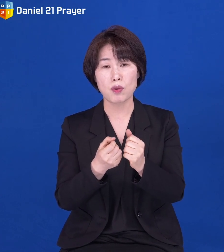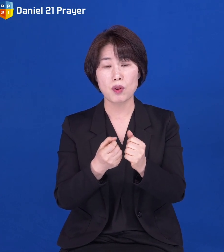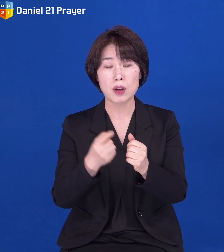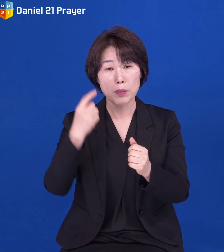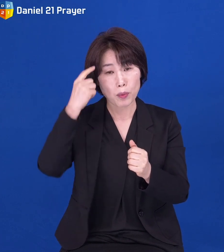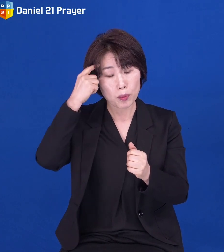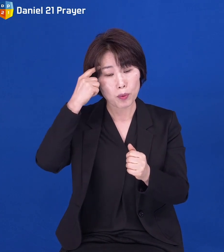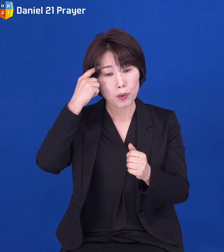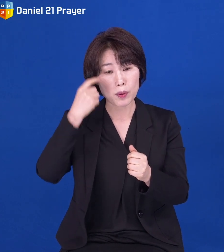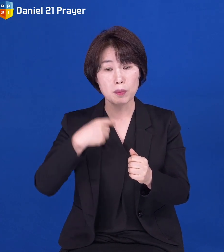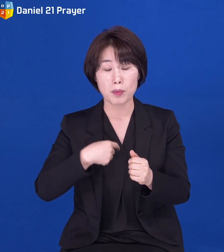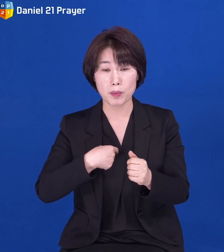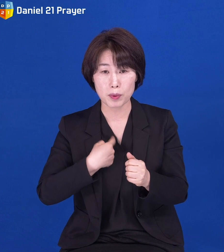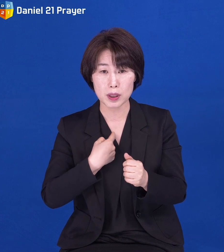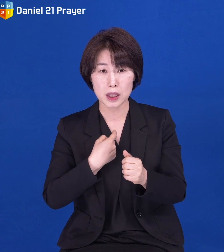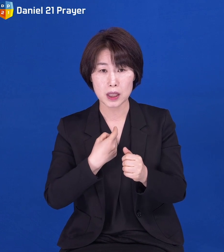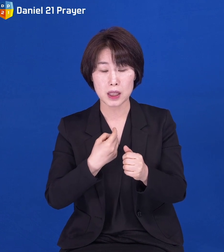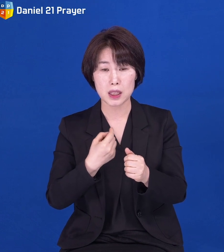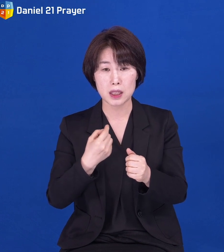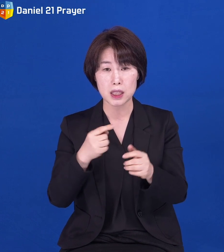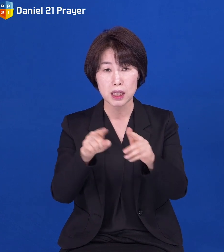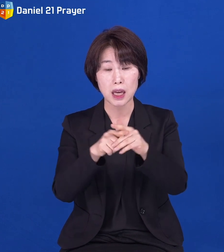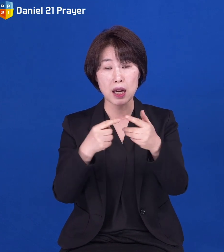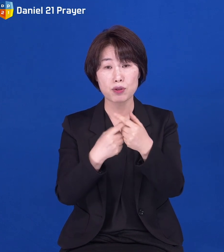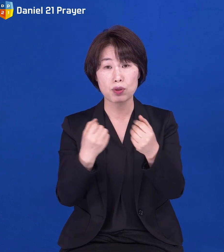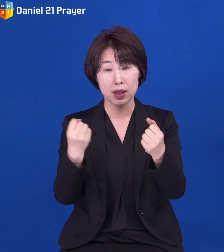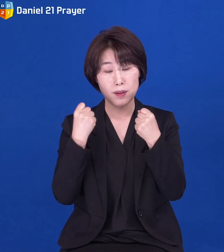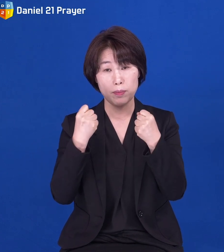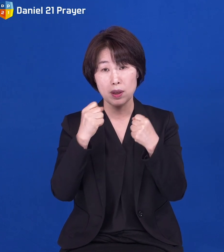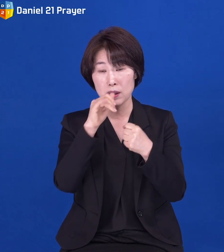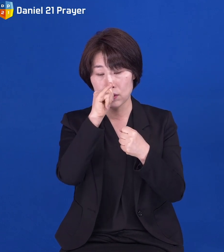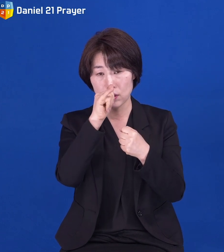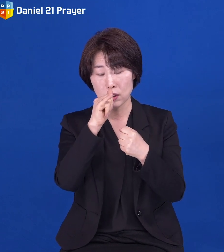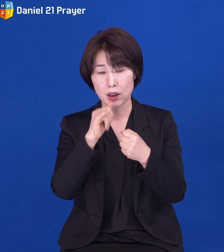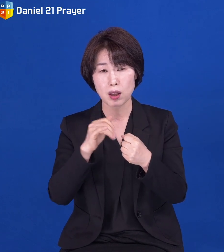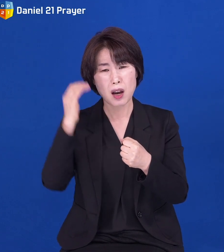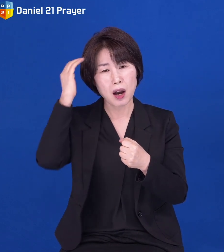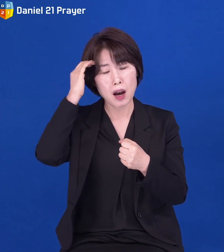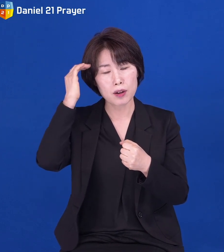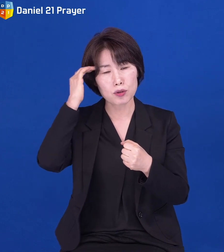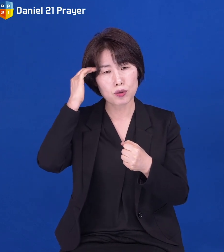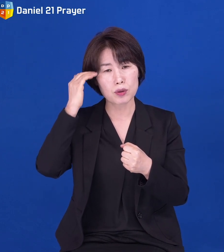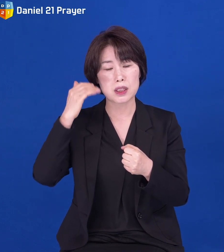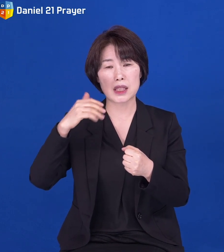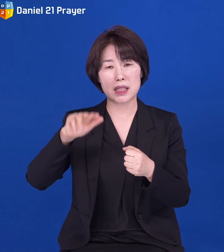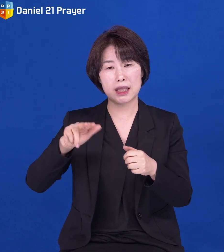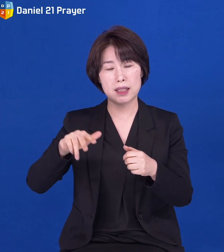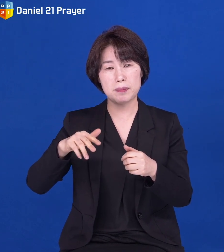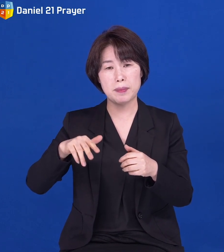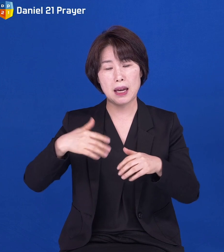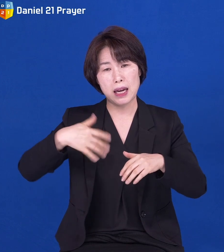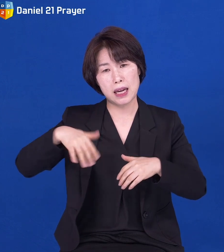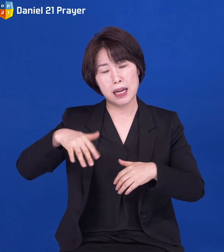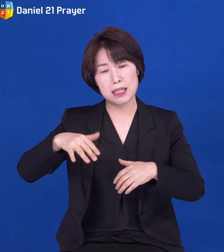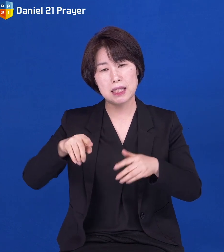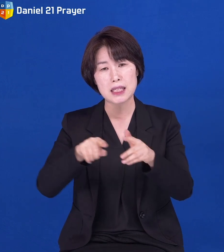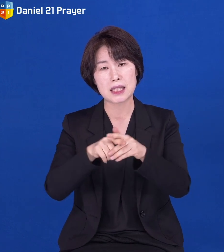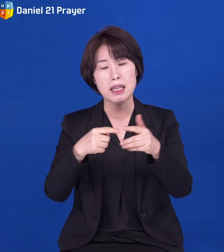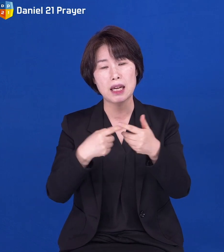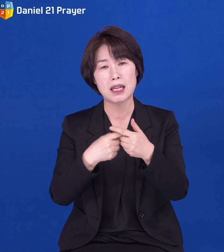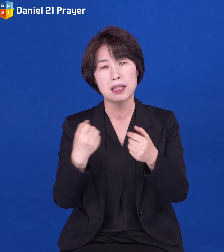더 이해할 수 있는 폭을 넓게 해주는 공부가 되거든요. 근데 우리나라는 아직까지 좀 그런 것들이 익숙치가 않다 보니까 아이들도 적응을